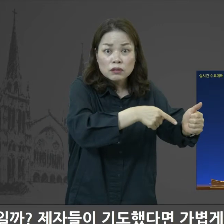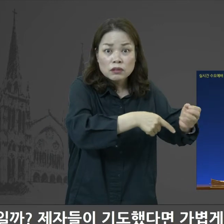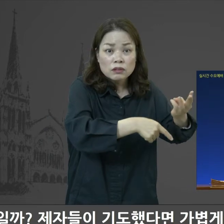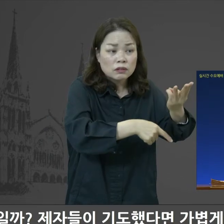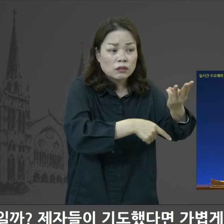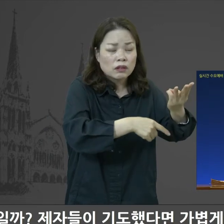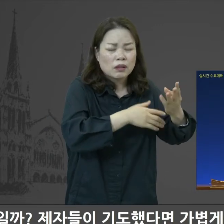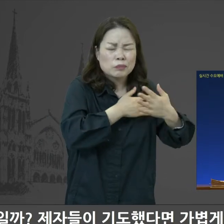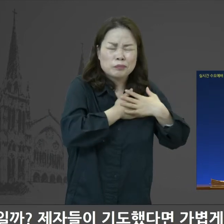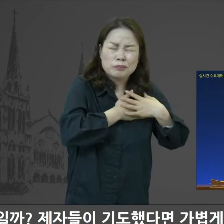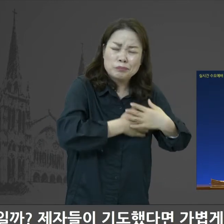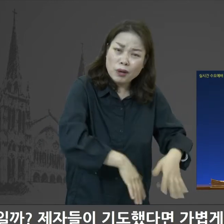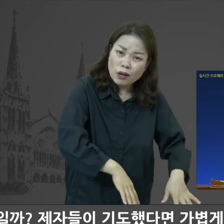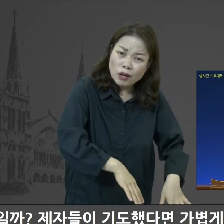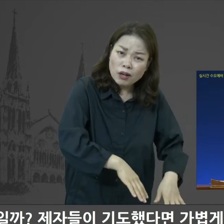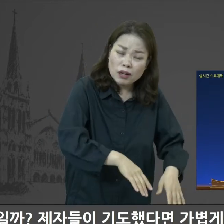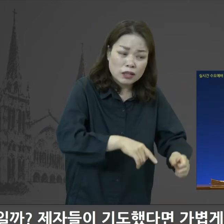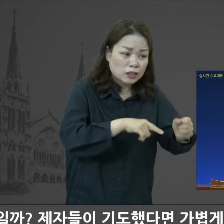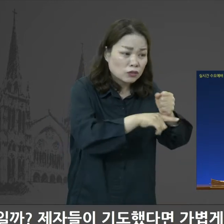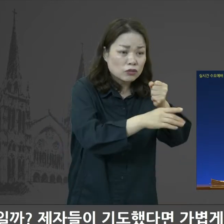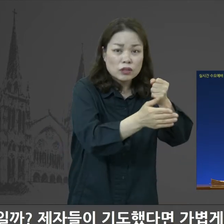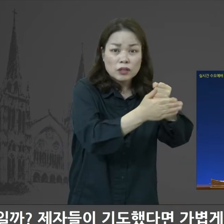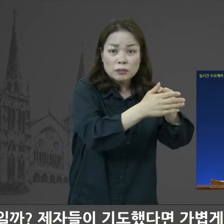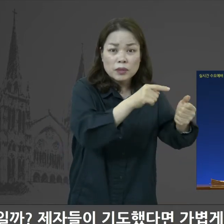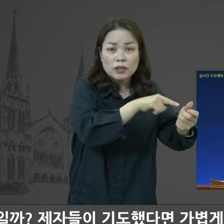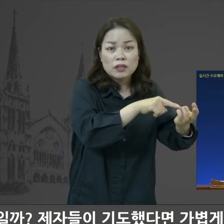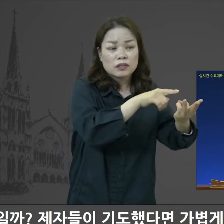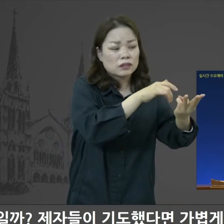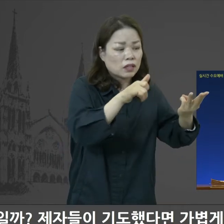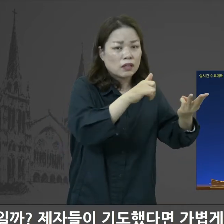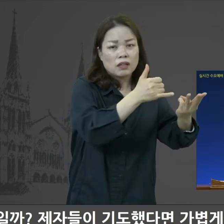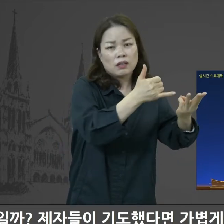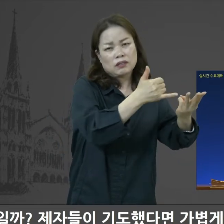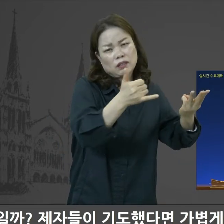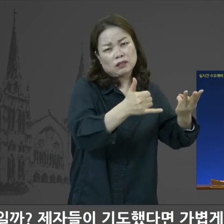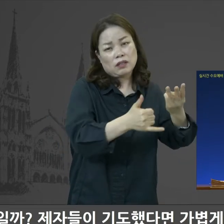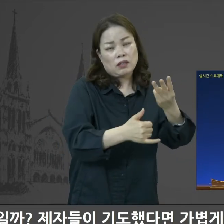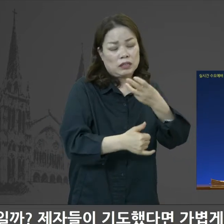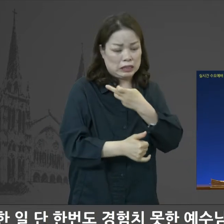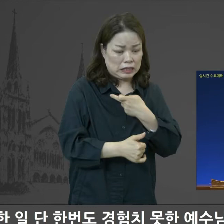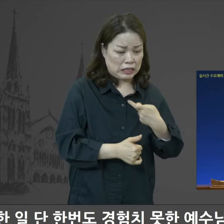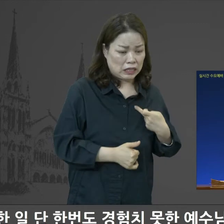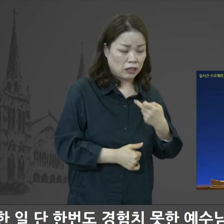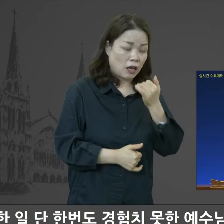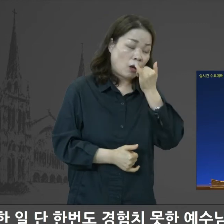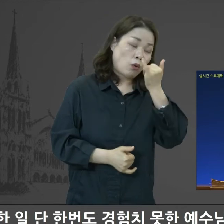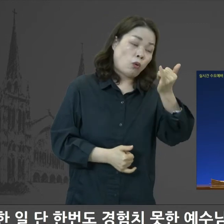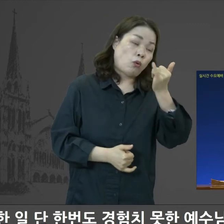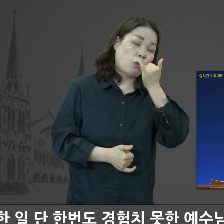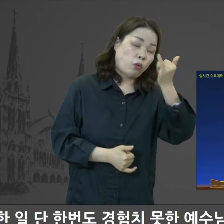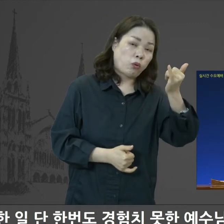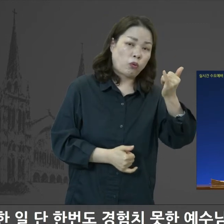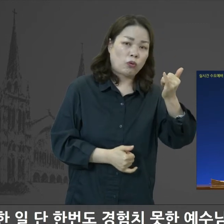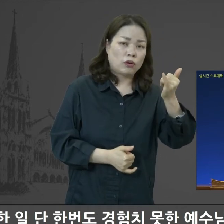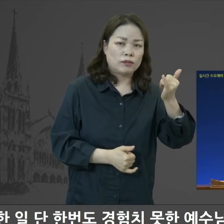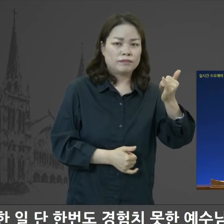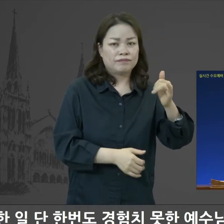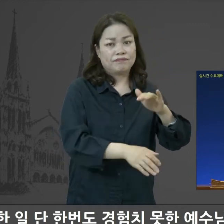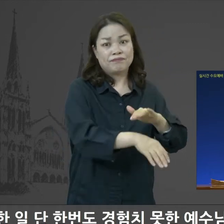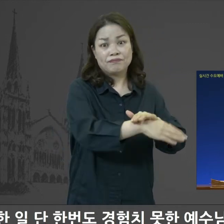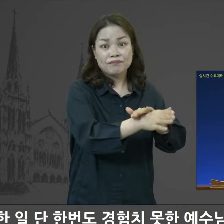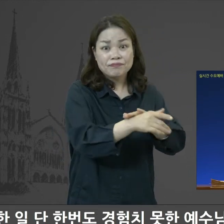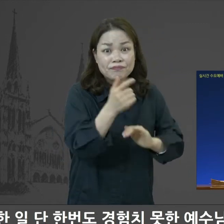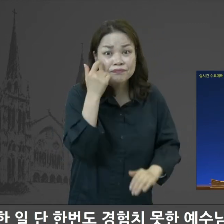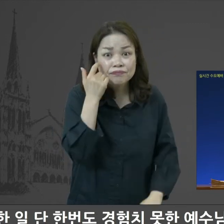단지 피곤하다는 이유 때문에 그들이 잠을 잘 정도로 이 제자들은 허술한